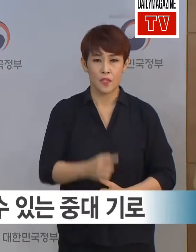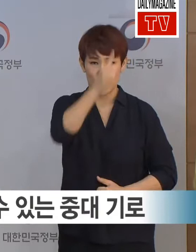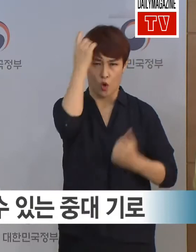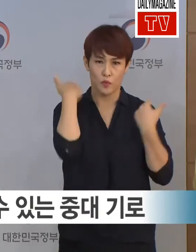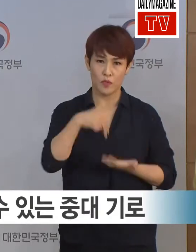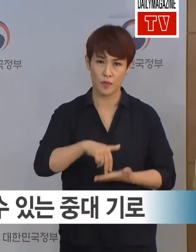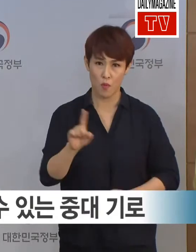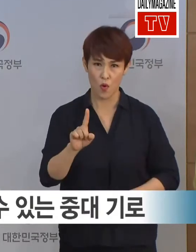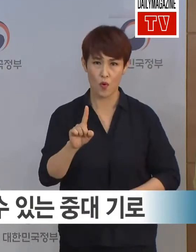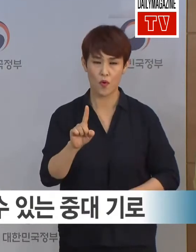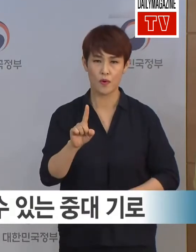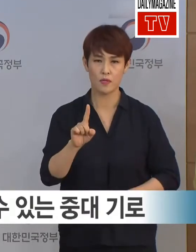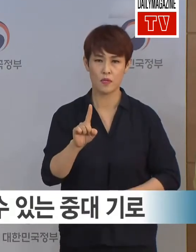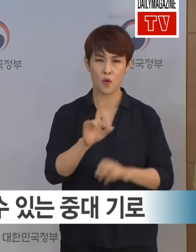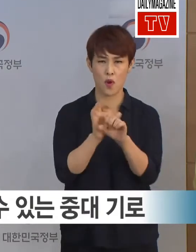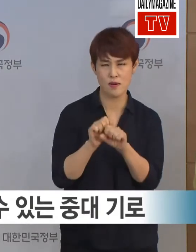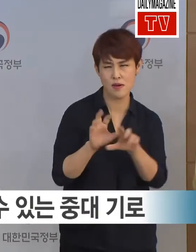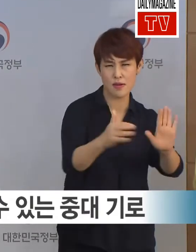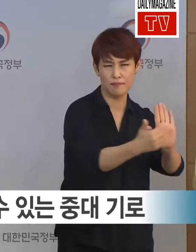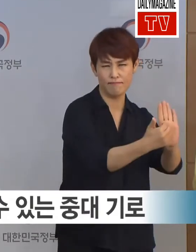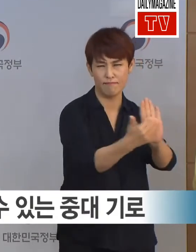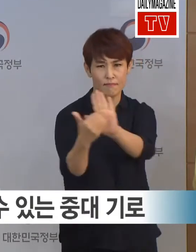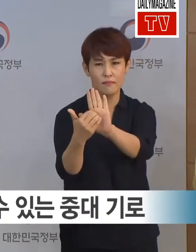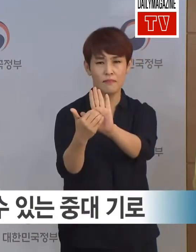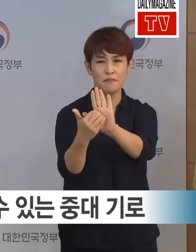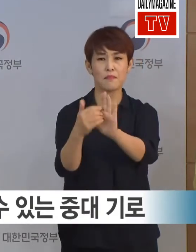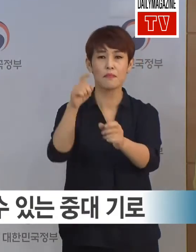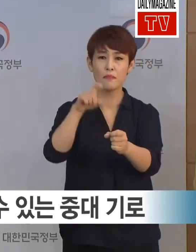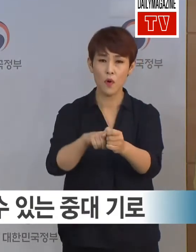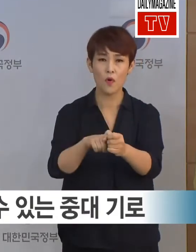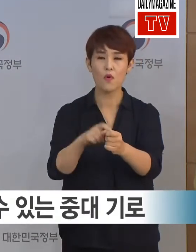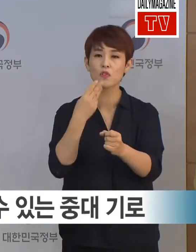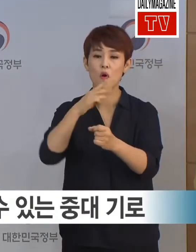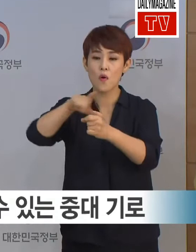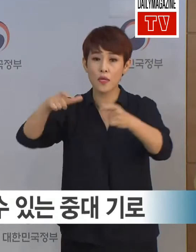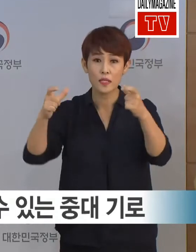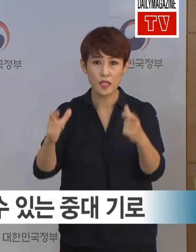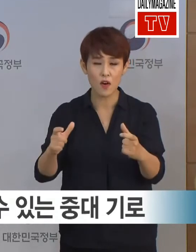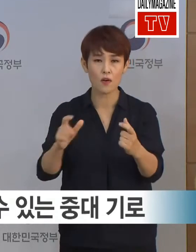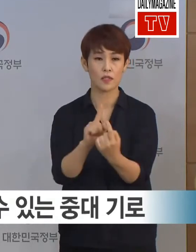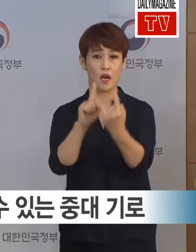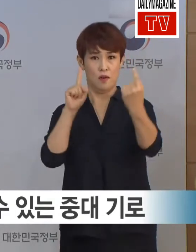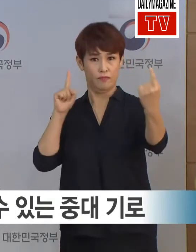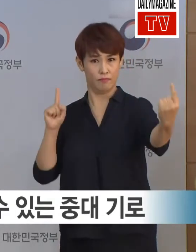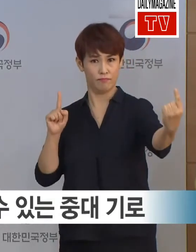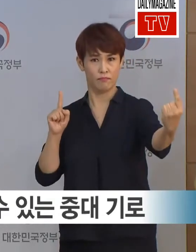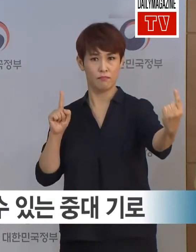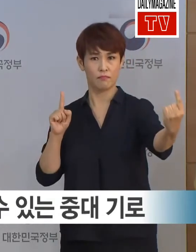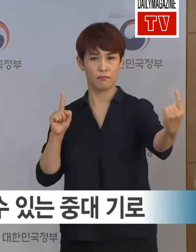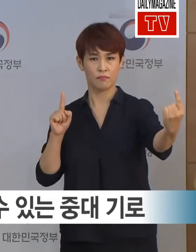정부는 감염 확산을 신속하게 차단하기 위해 수도권에 대한 사회적 거리